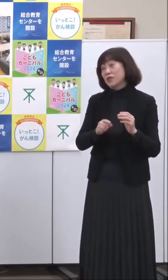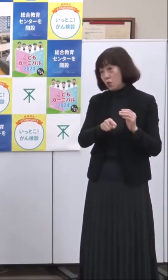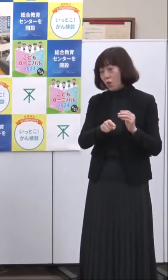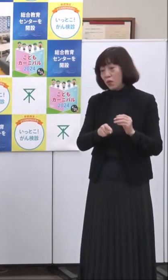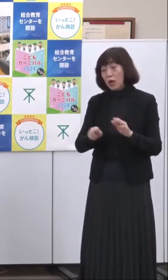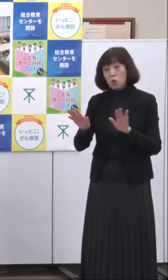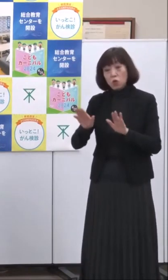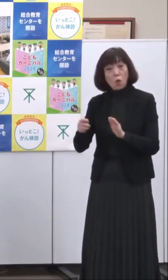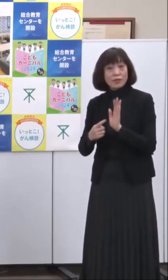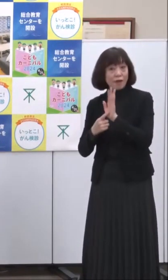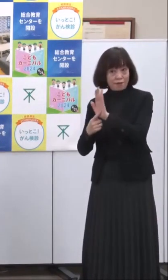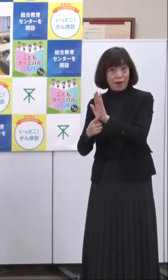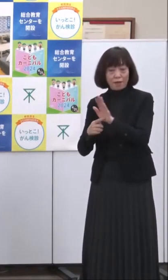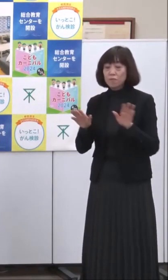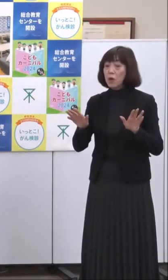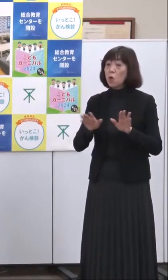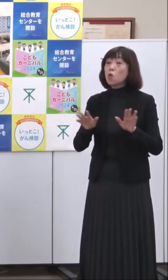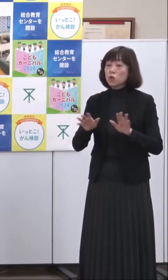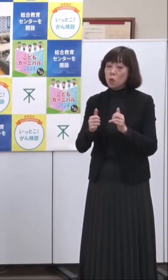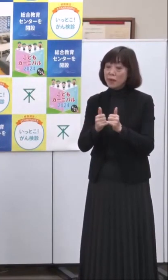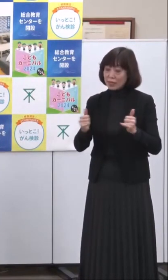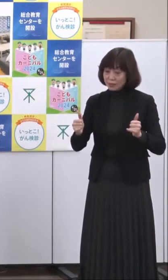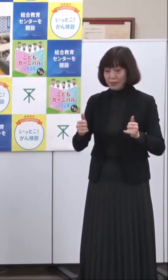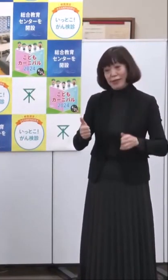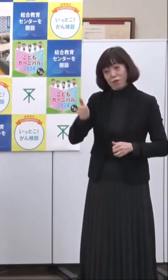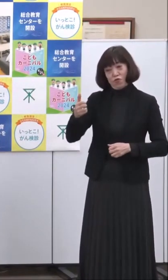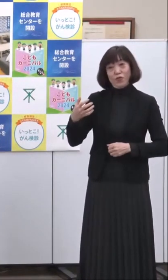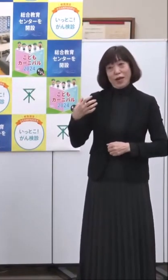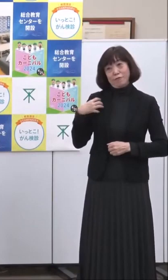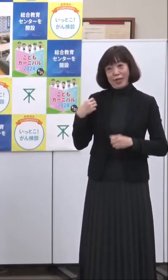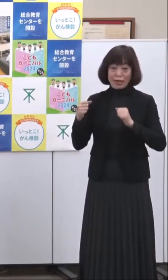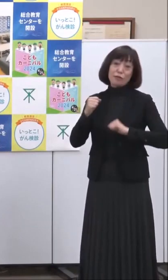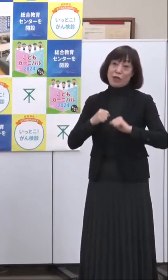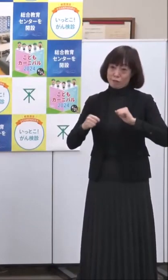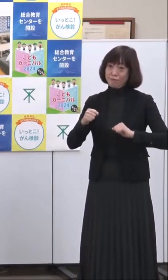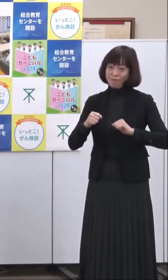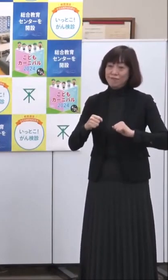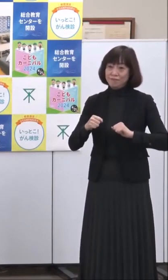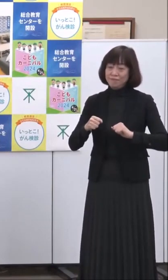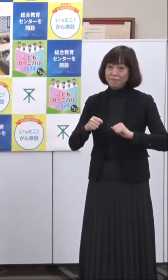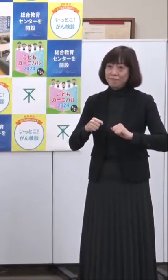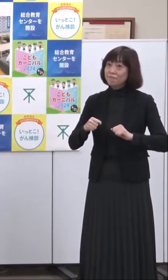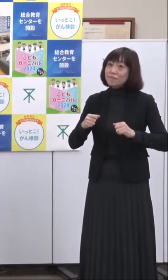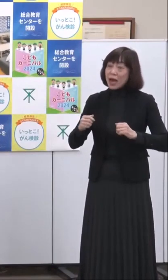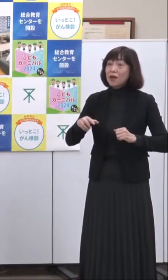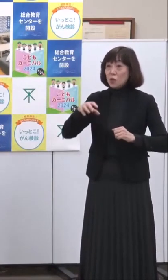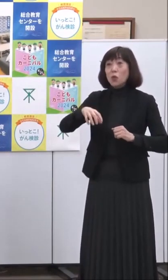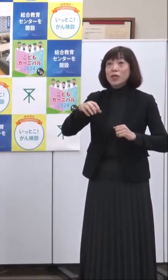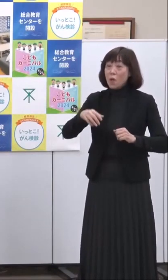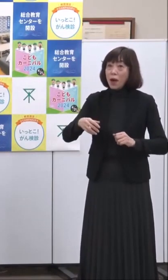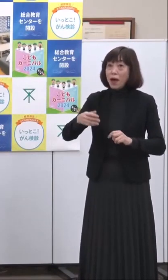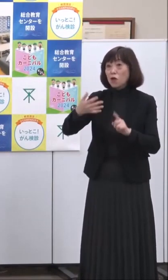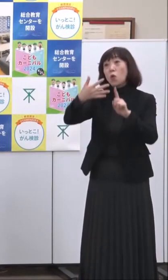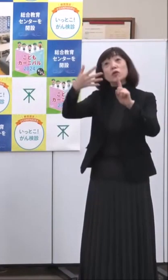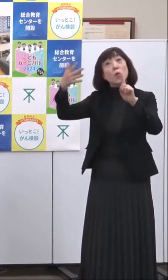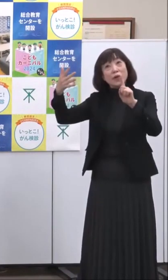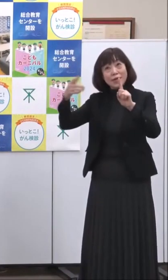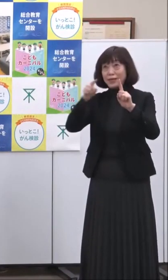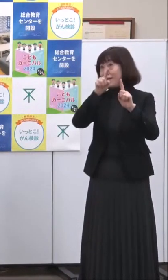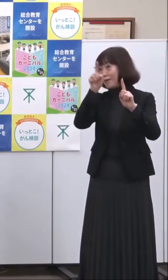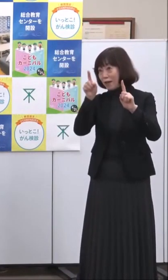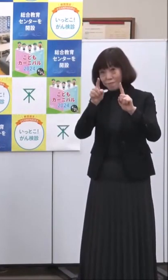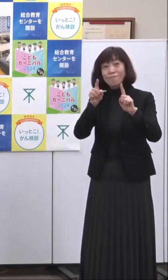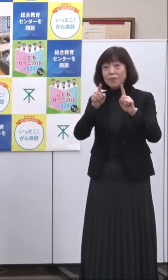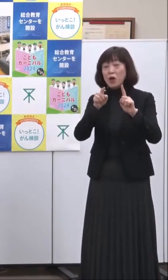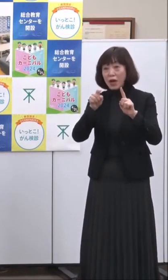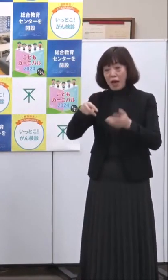など子どもたちが主役となって活躍いたします。会場では鯉のぼりが空高く泳ぎ、エアート